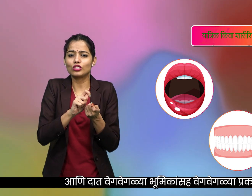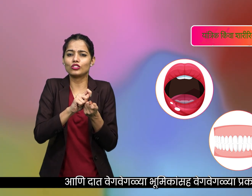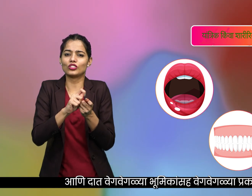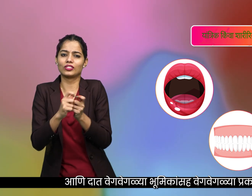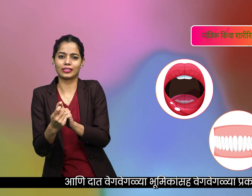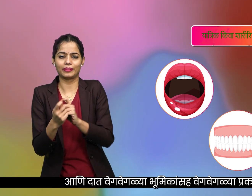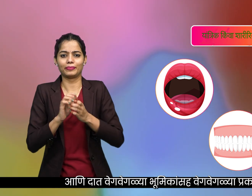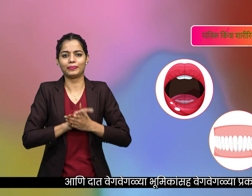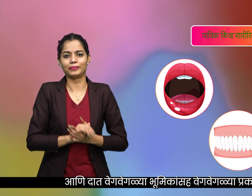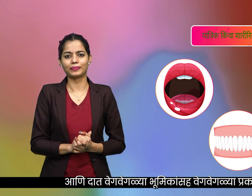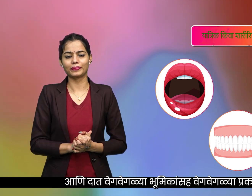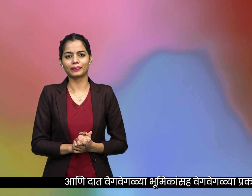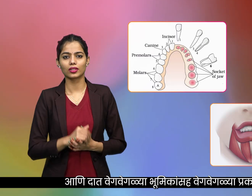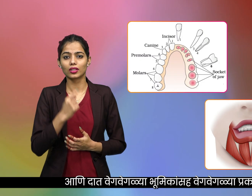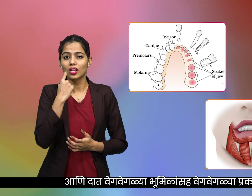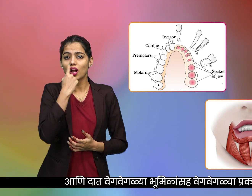असतात.